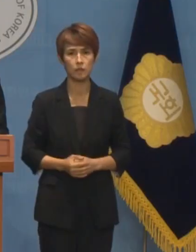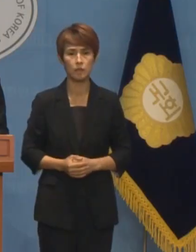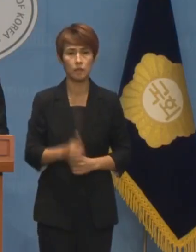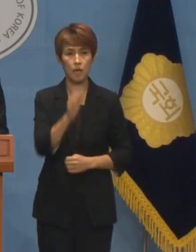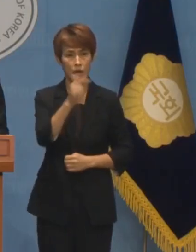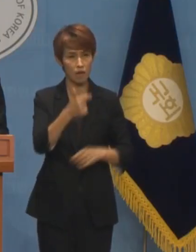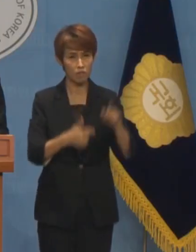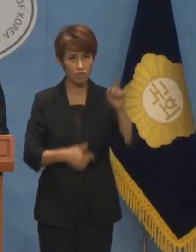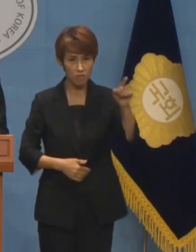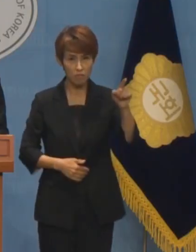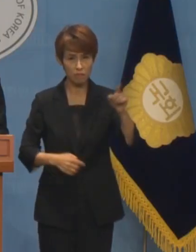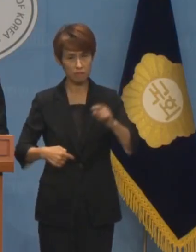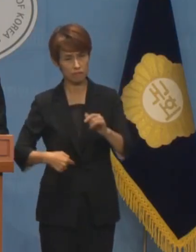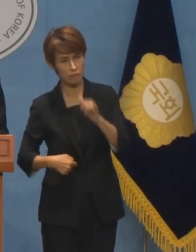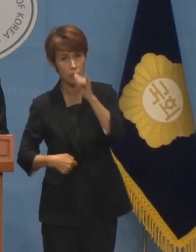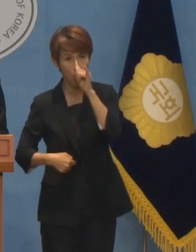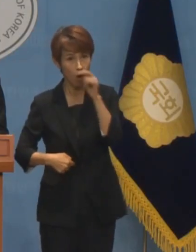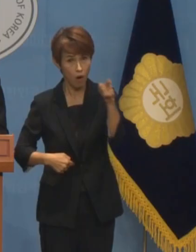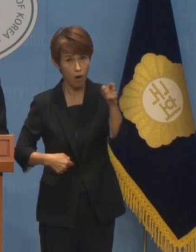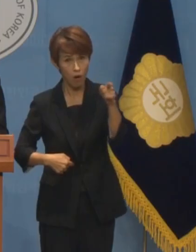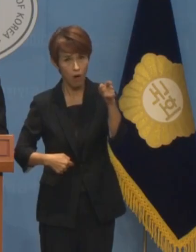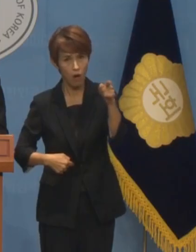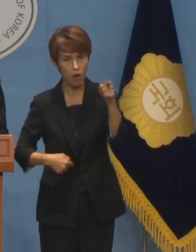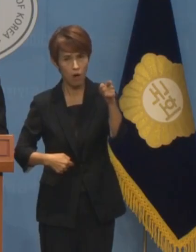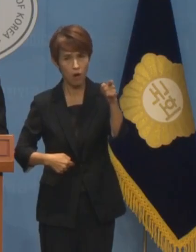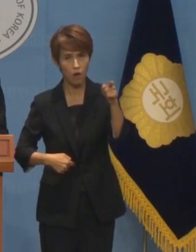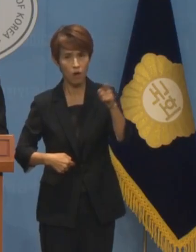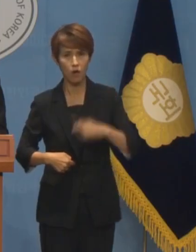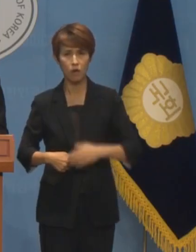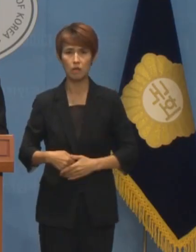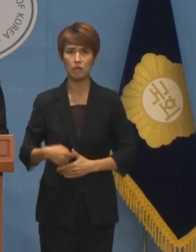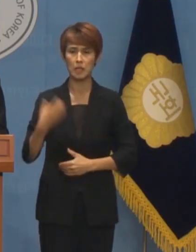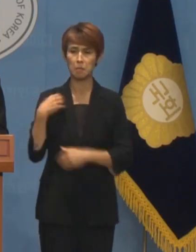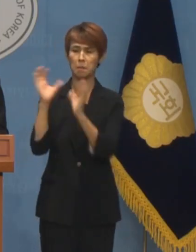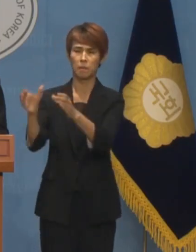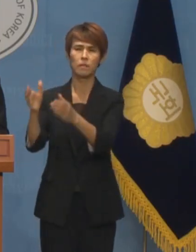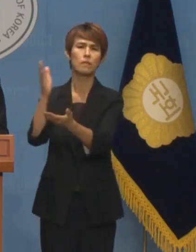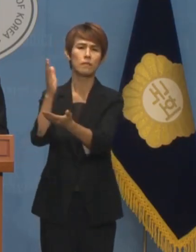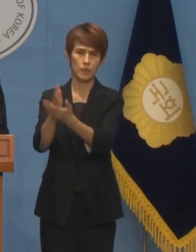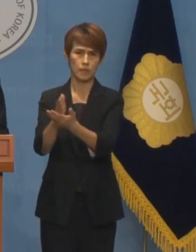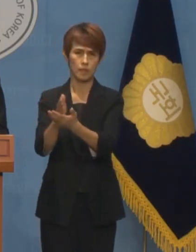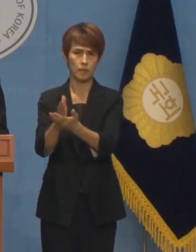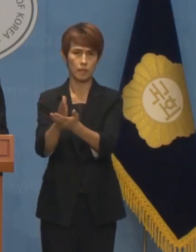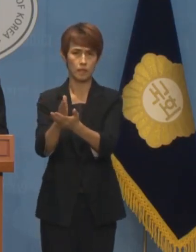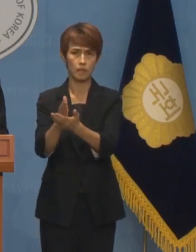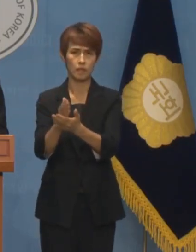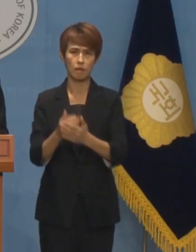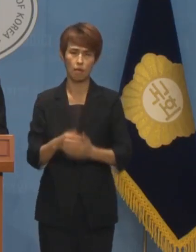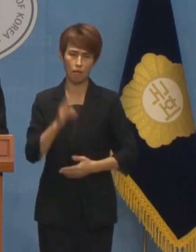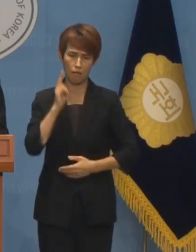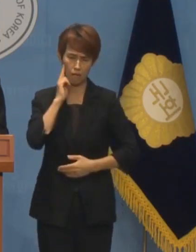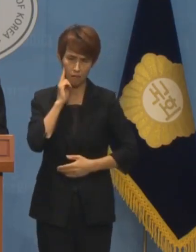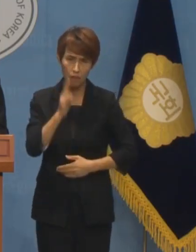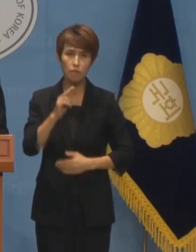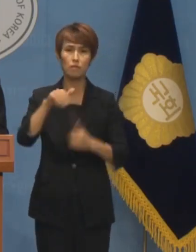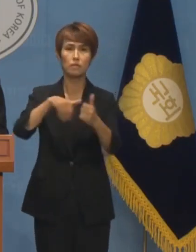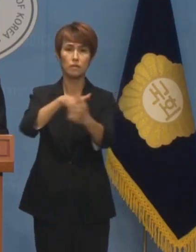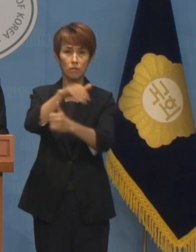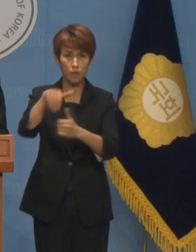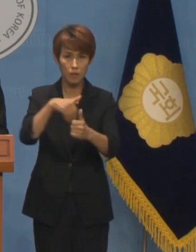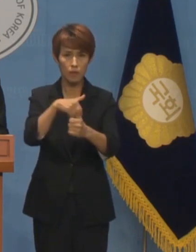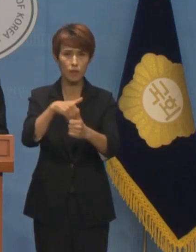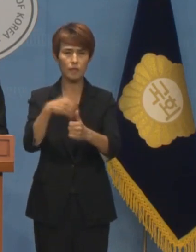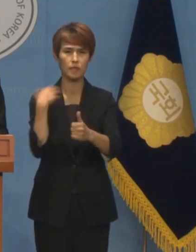한동훈 대표가 일말의 양심이라도 있다면 뻔질거리며 책임 돌리지 말고 단군 이래 최악의 휴민트 괴멸 사태에